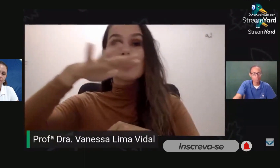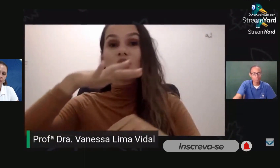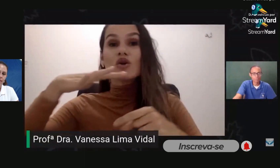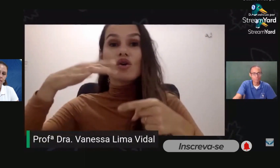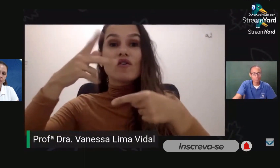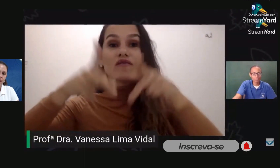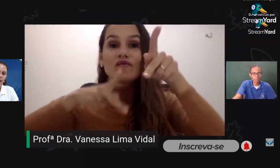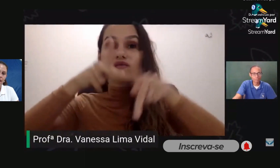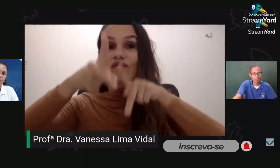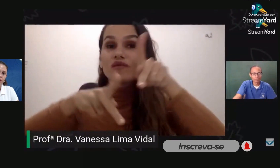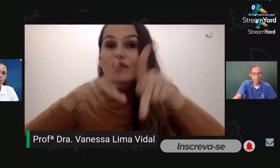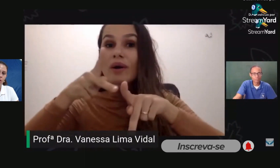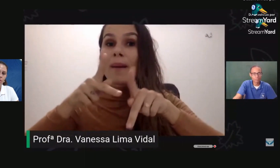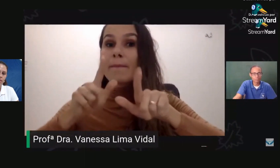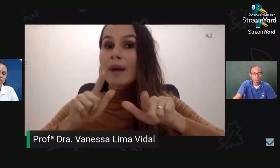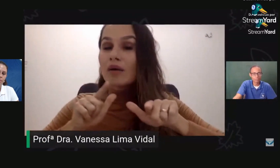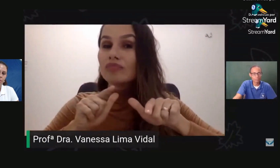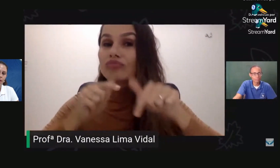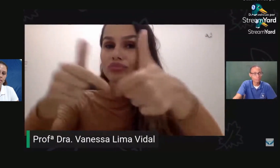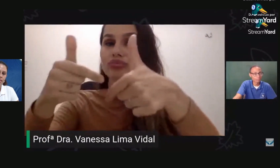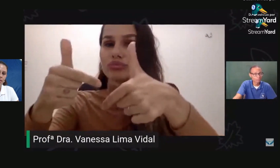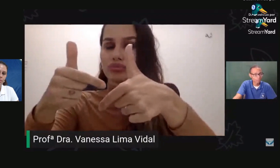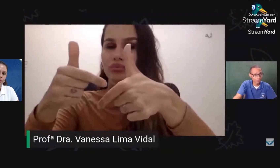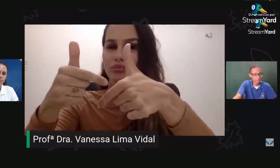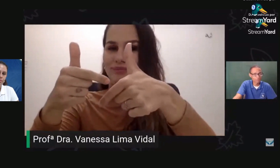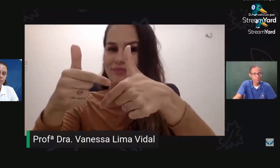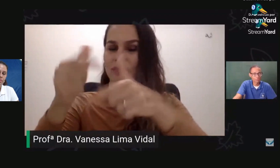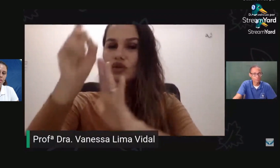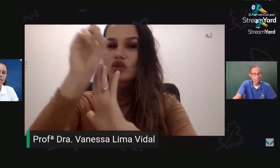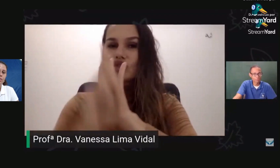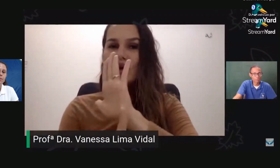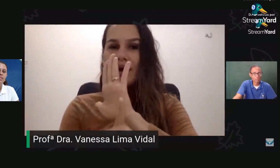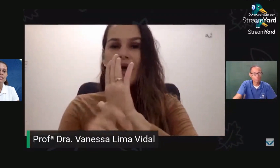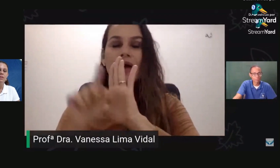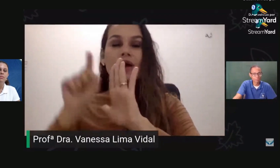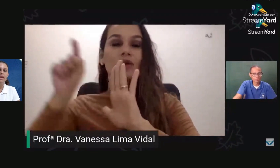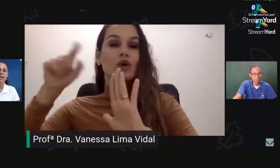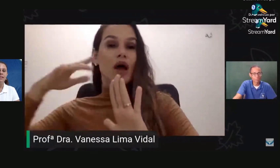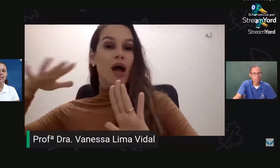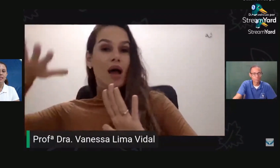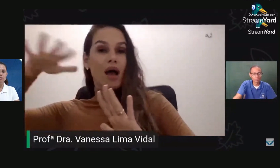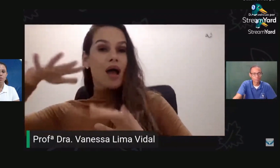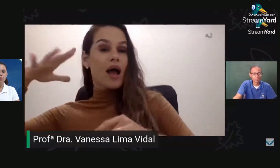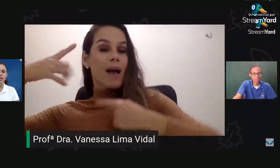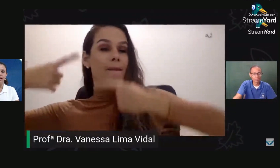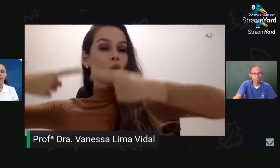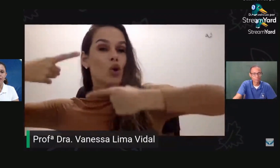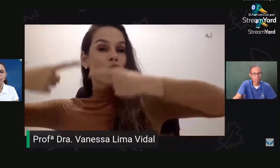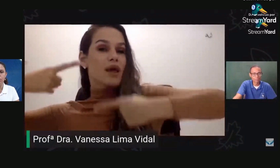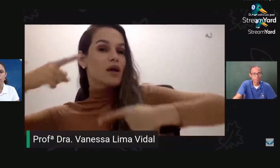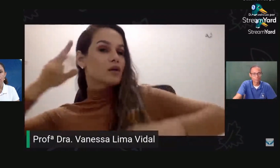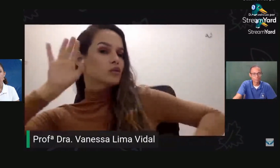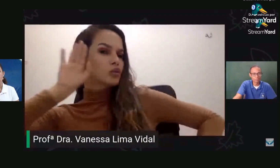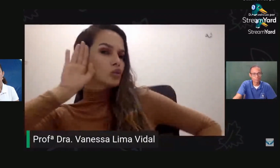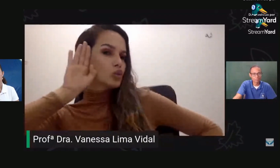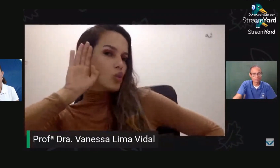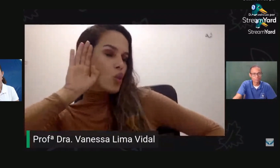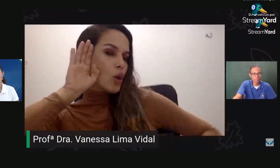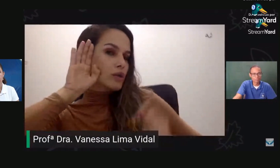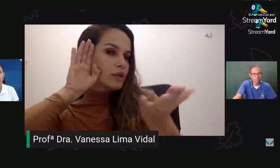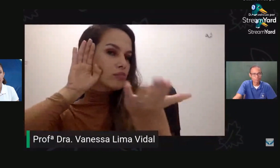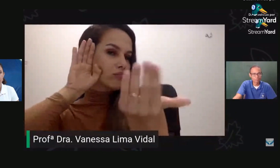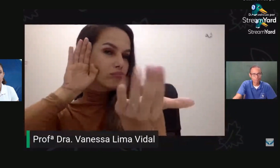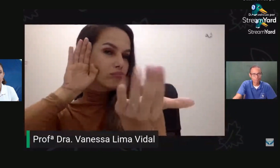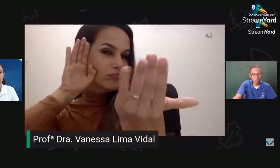enfrentar. As pessoas, né, a população, eles precisam, né, entender sobre o decreto, sobre a